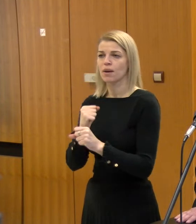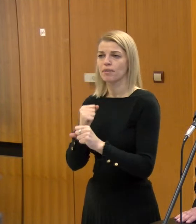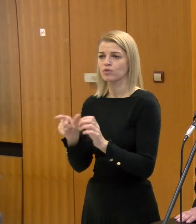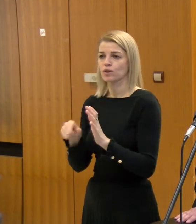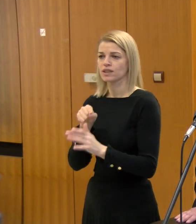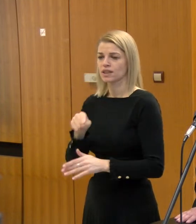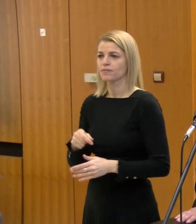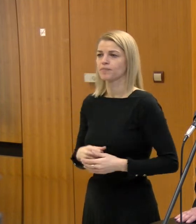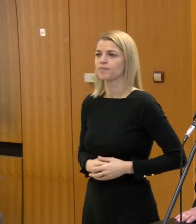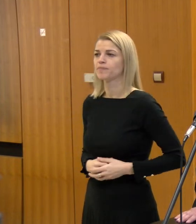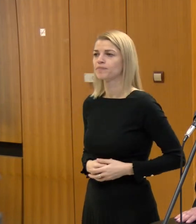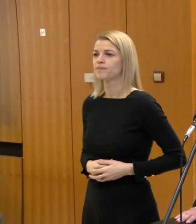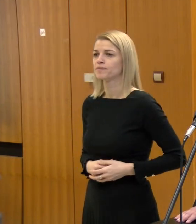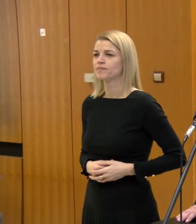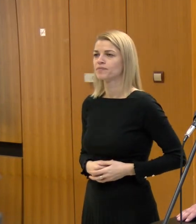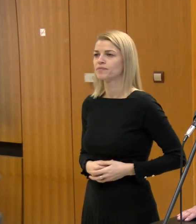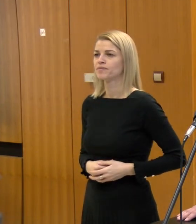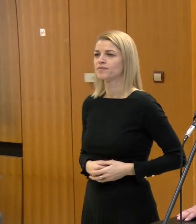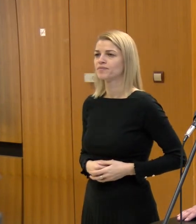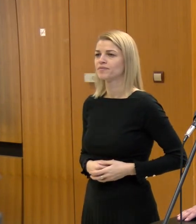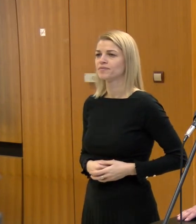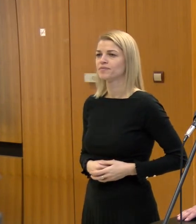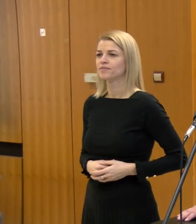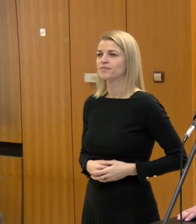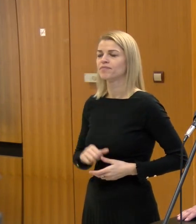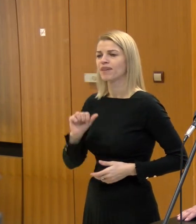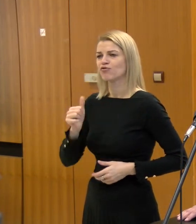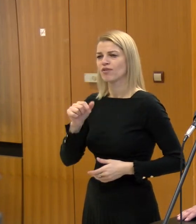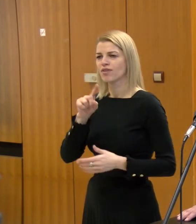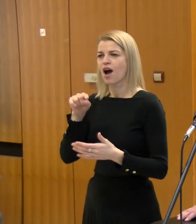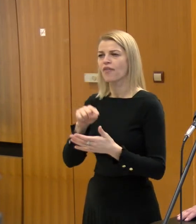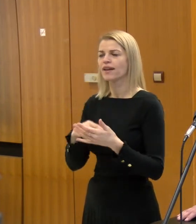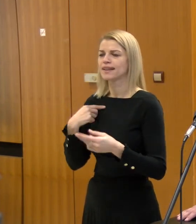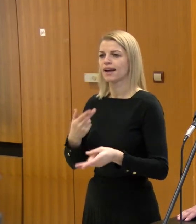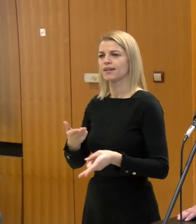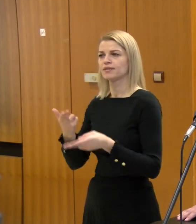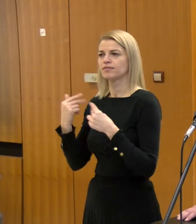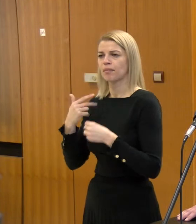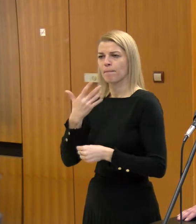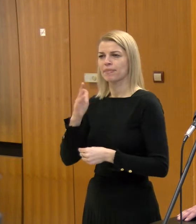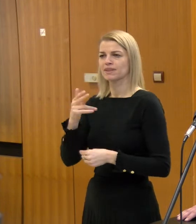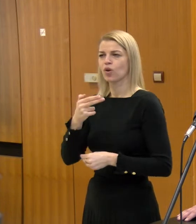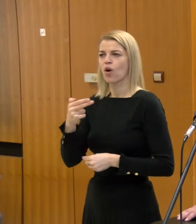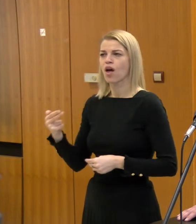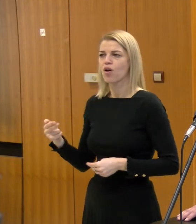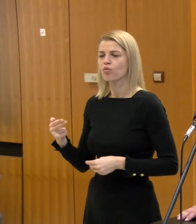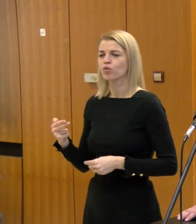Nech sa páči. Mhm.